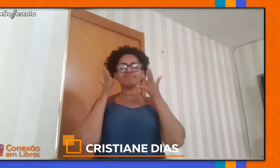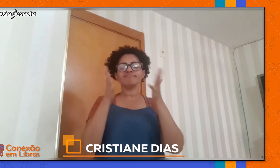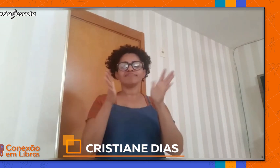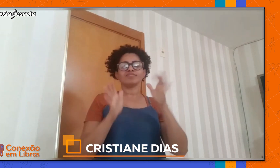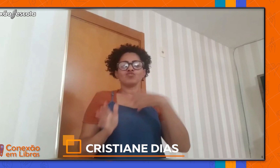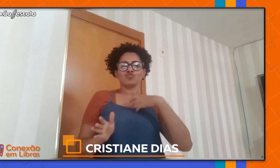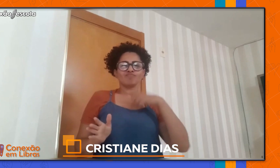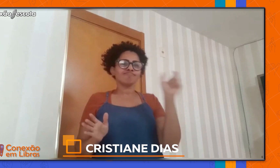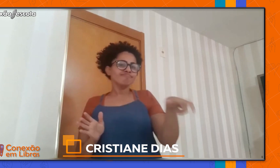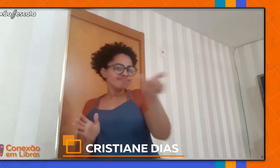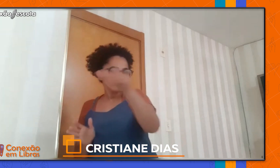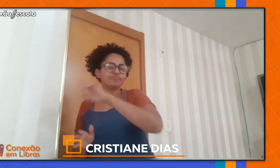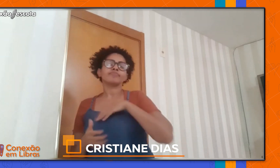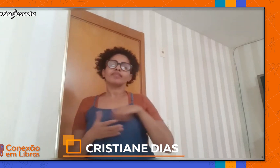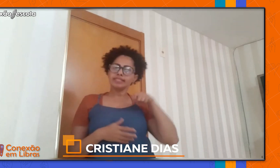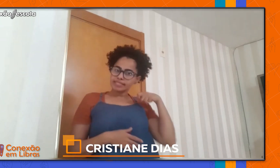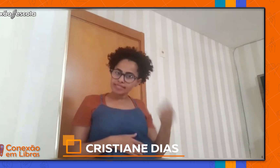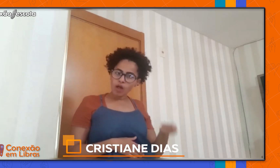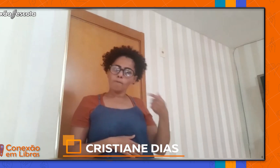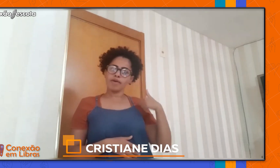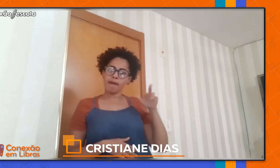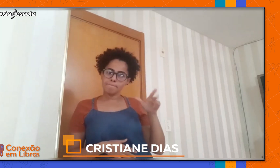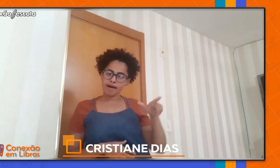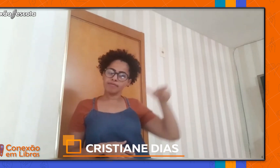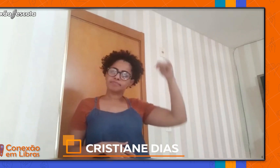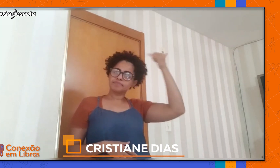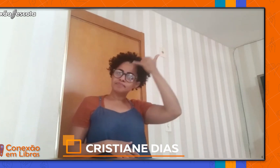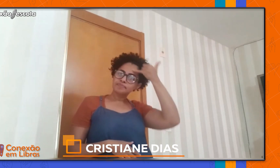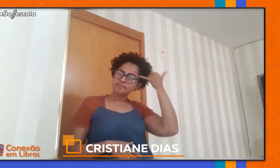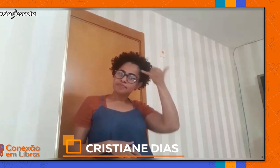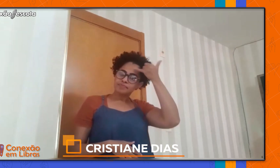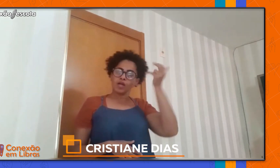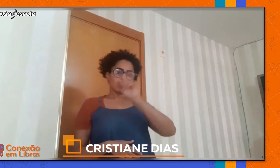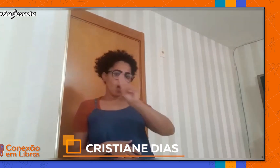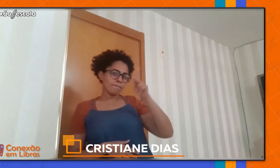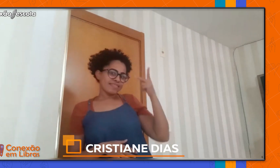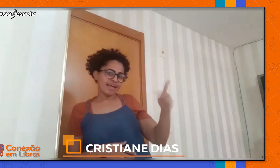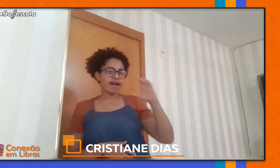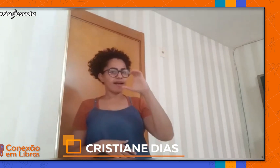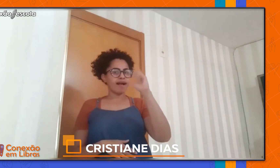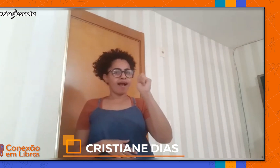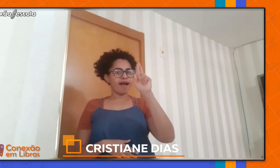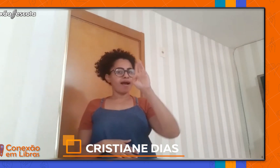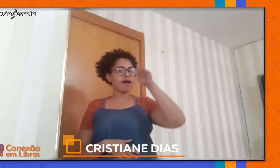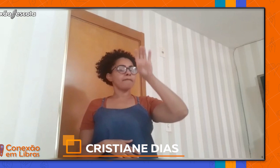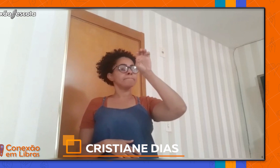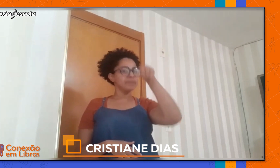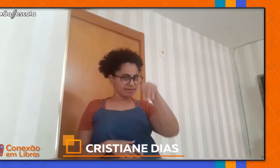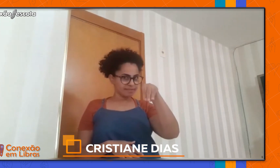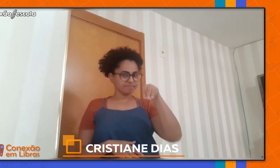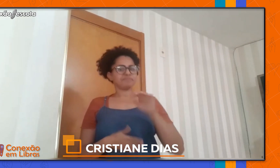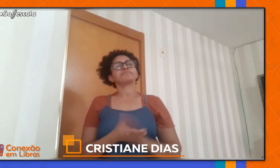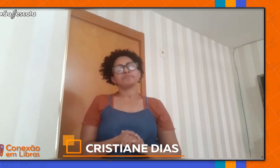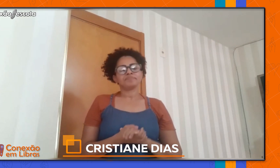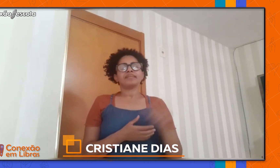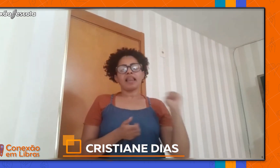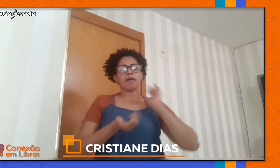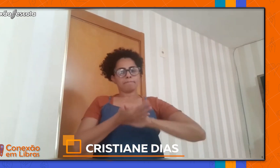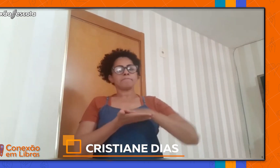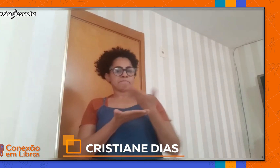é muito fluente, né? Ela consegue entender vários tipos de interpretação de surdos, o sinal dela é assim, é a Carmen,